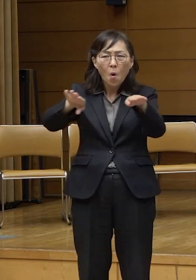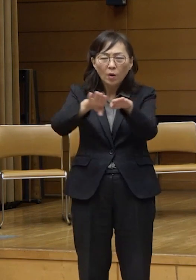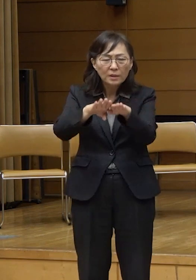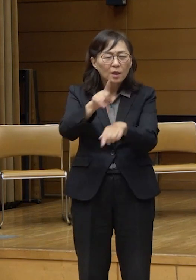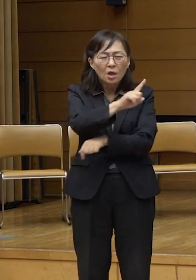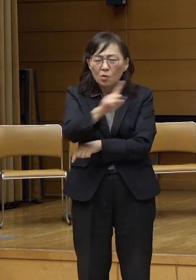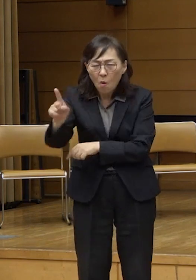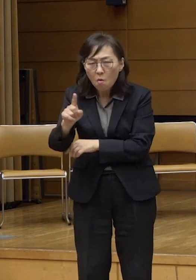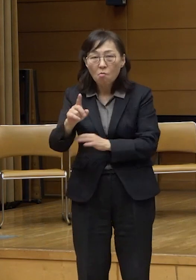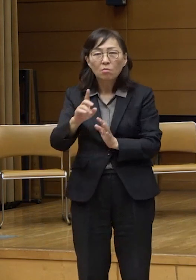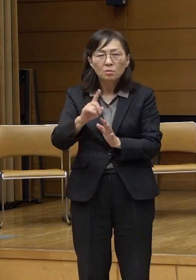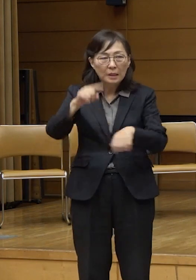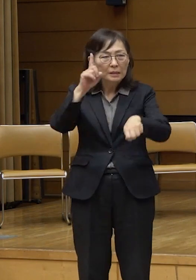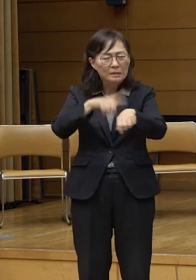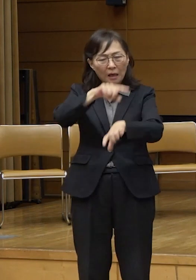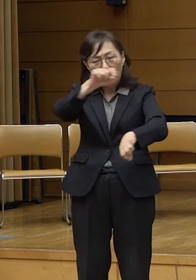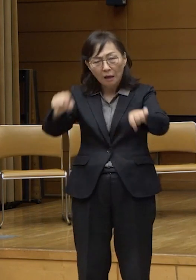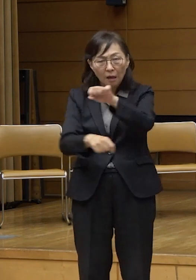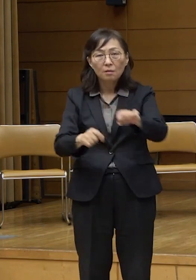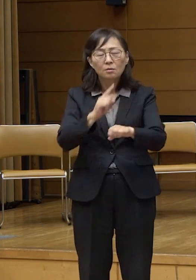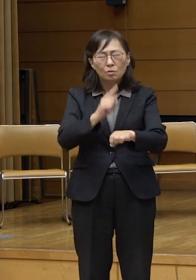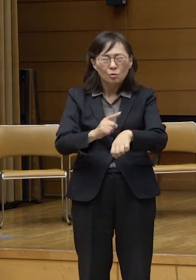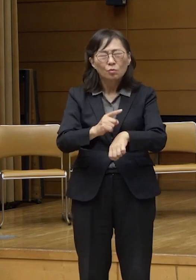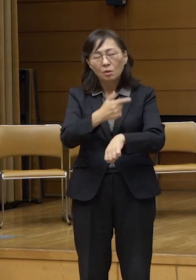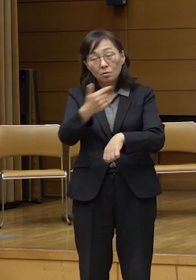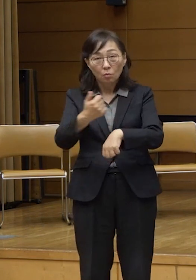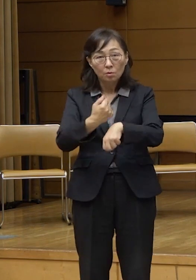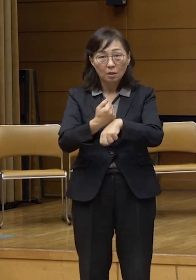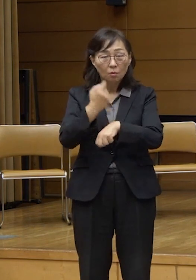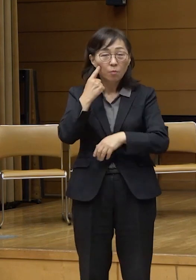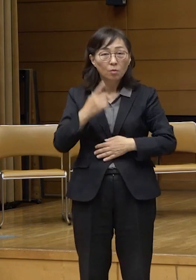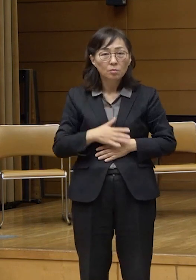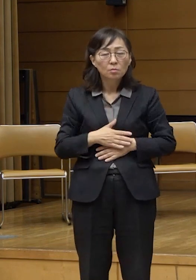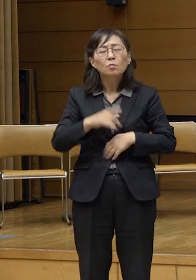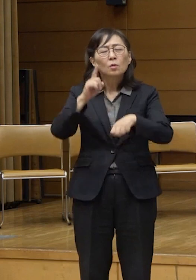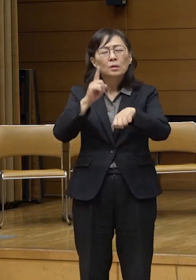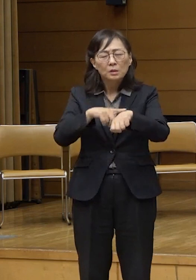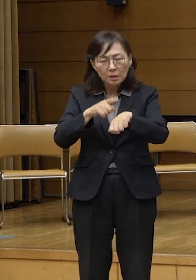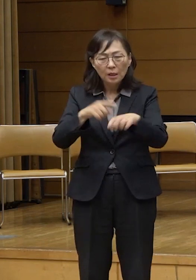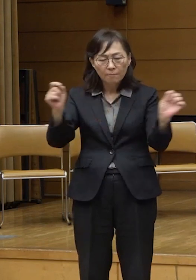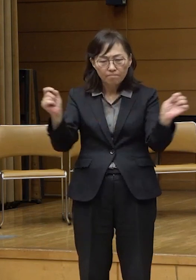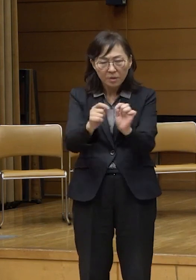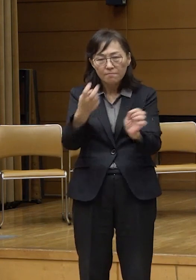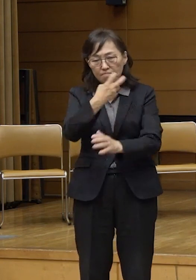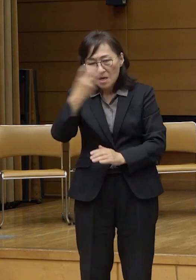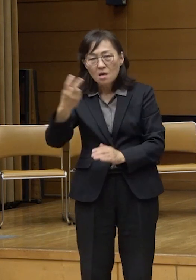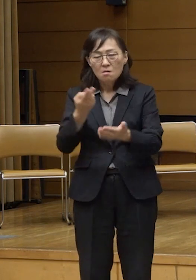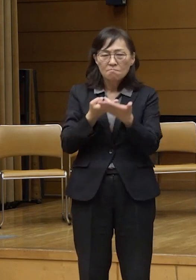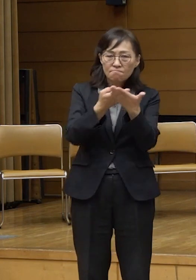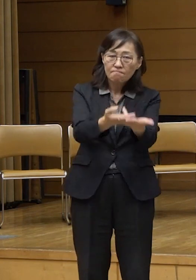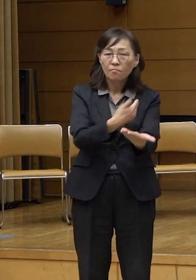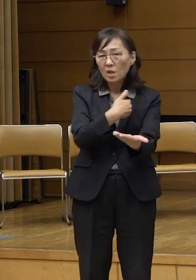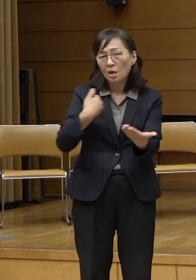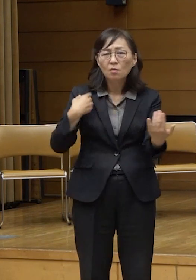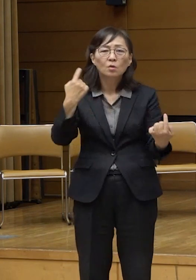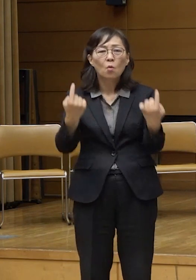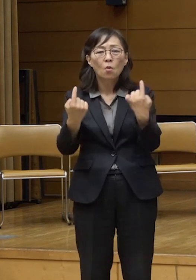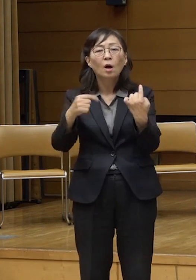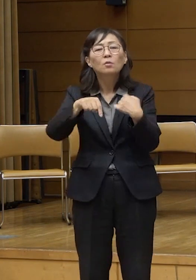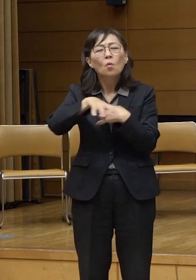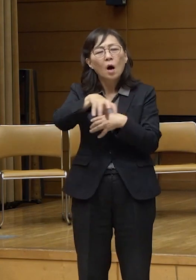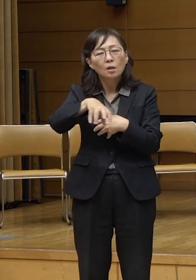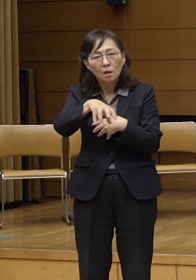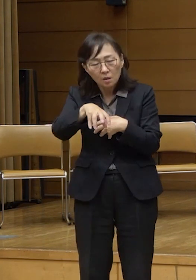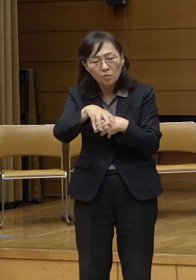は非常に問題であったと思います。その時間をどういうふうに短縮できるか、これは当然のことながら、県保健医療部と相談の上ですけ